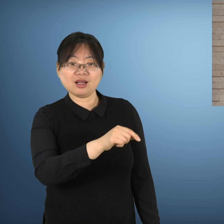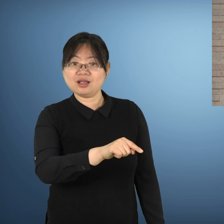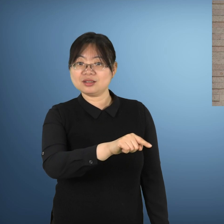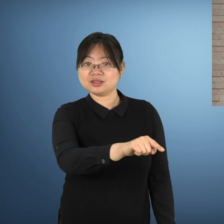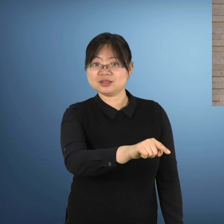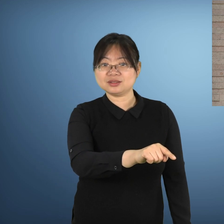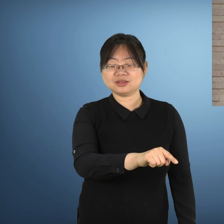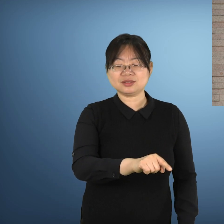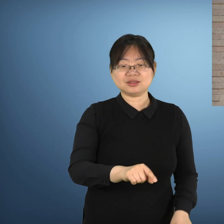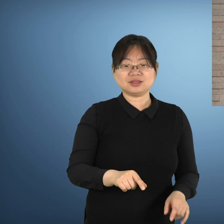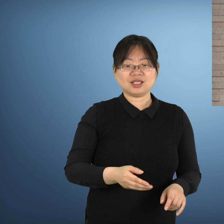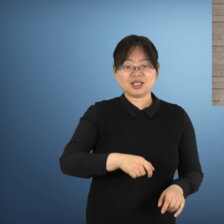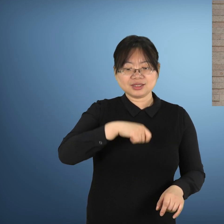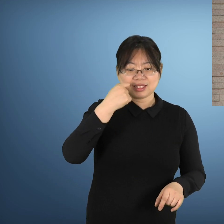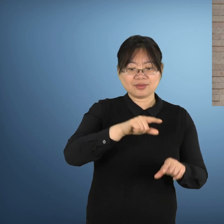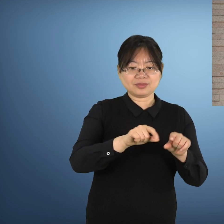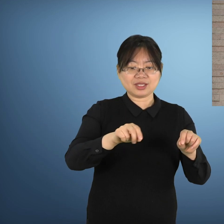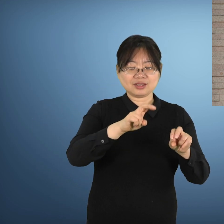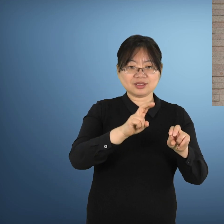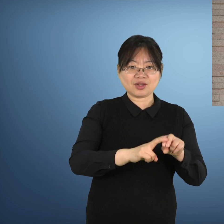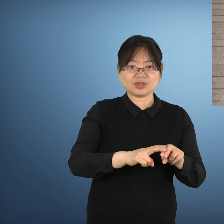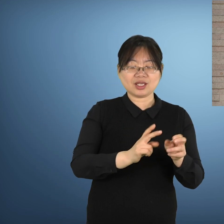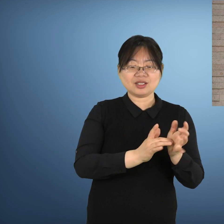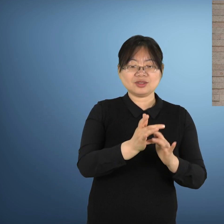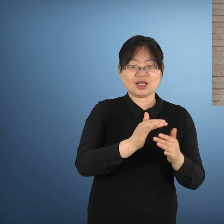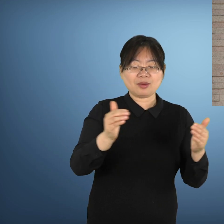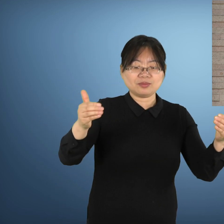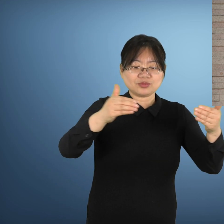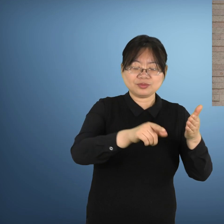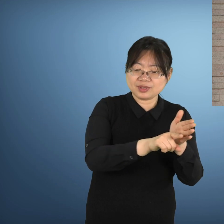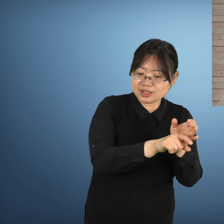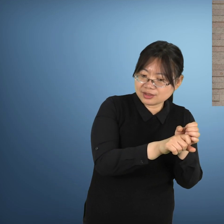그는 만찬석에서 예수의 품에 의지하여